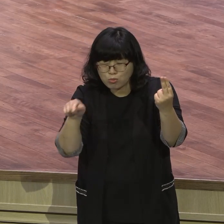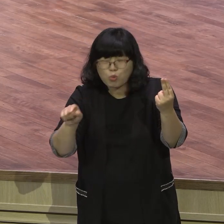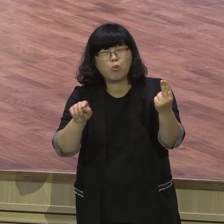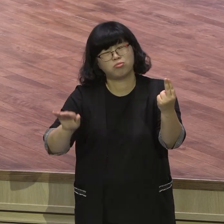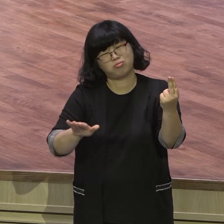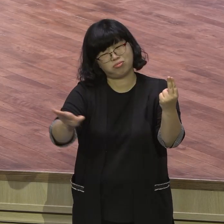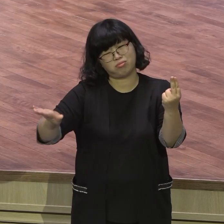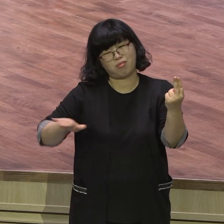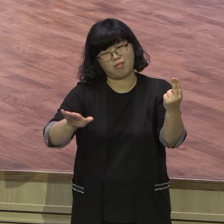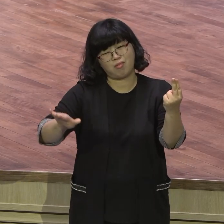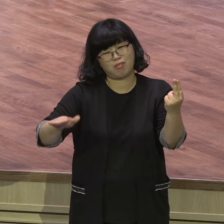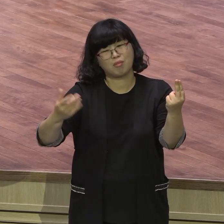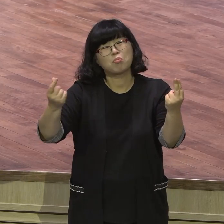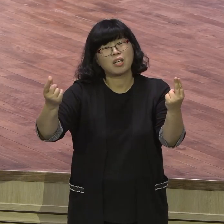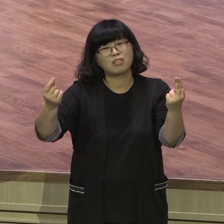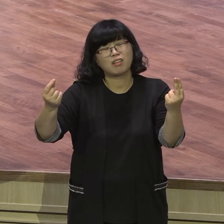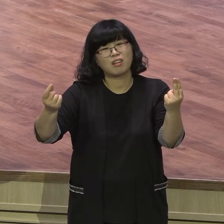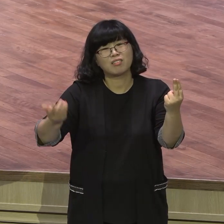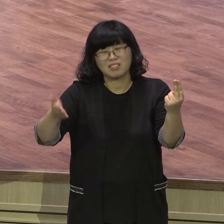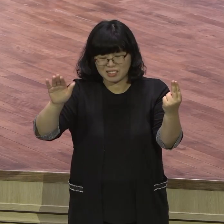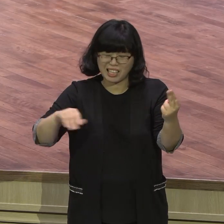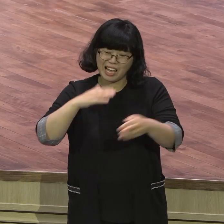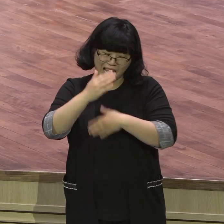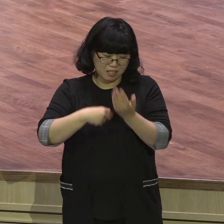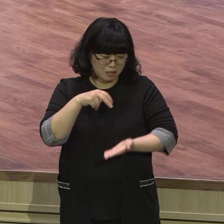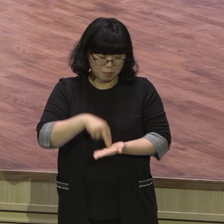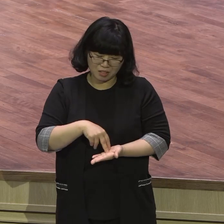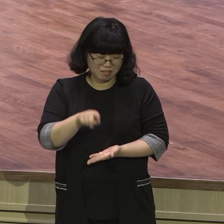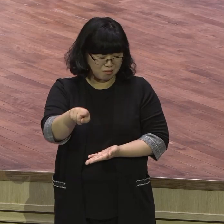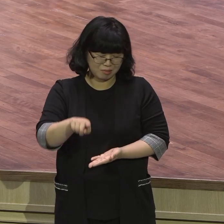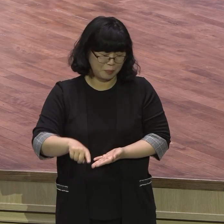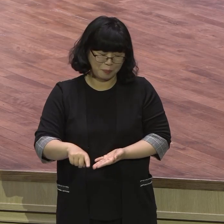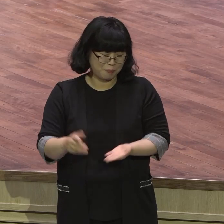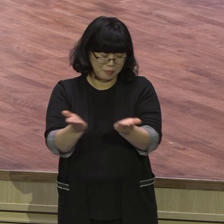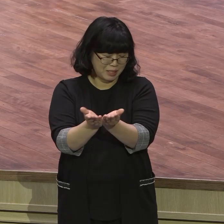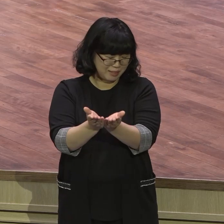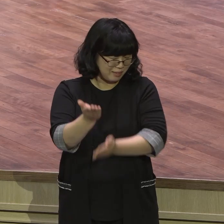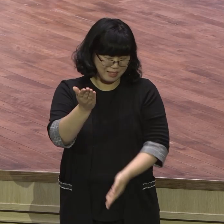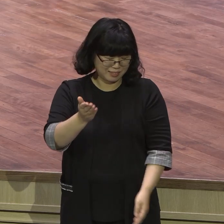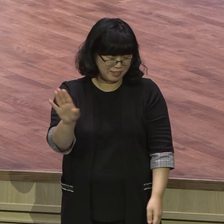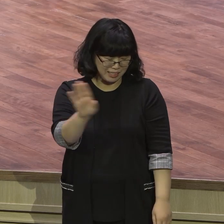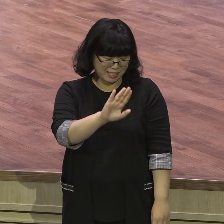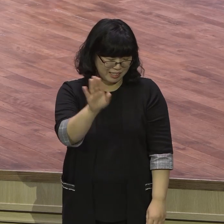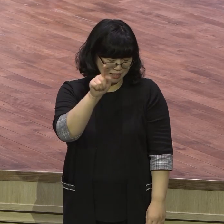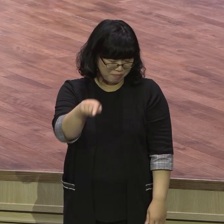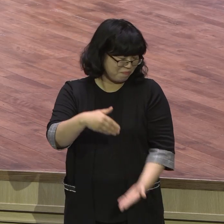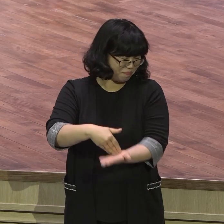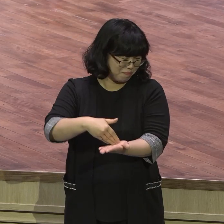하나님 세계봉원에 아무나 선조하세요 이거 내려놓을 줄 알아야 돼요